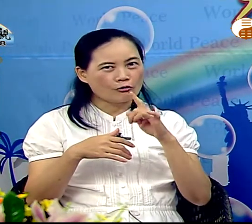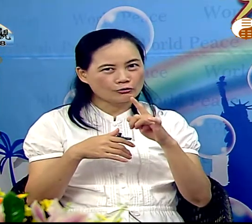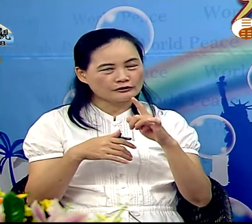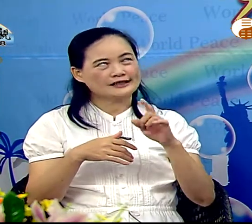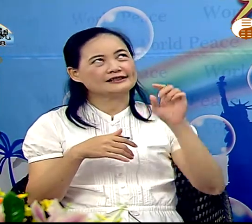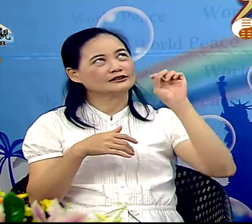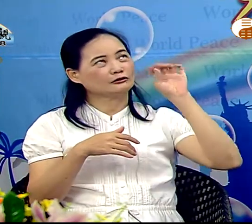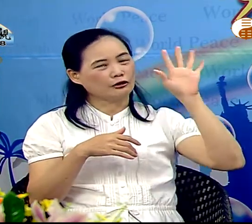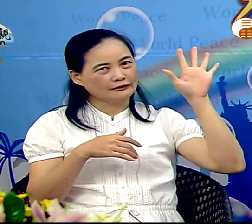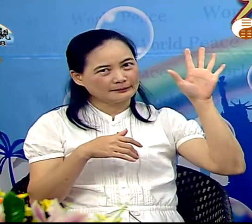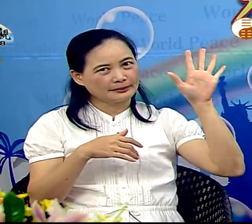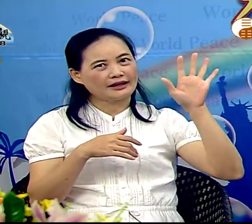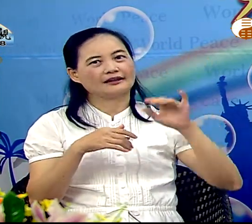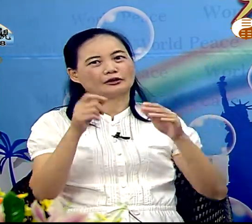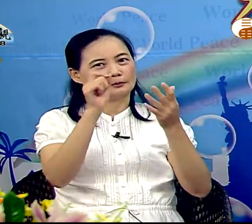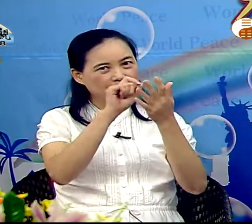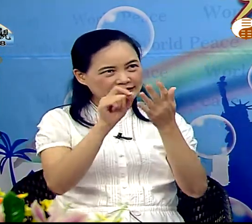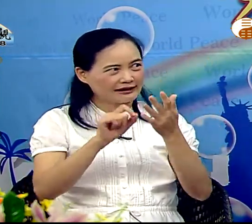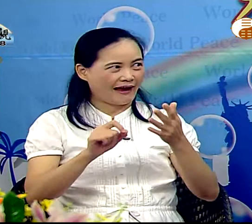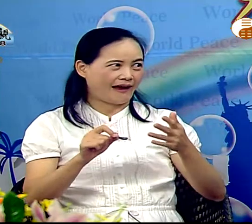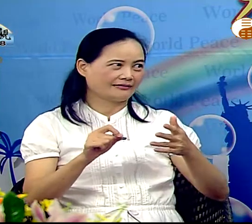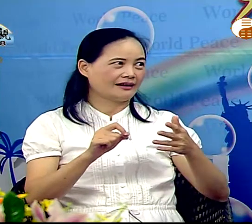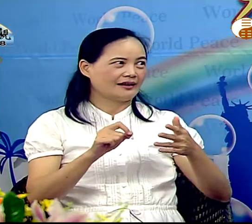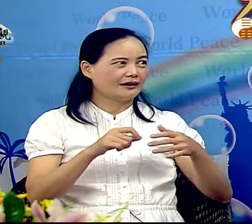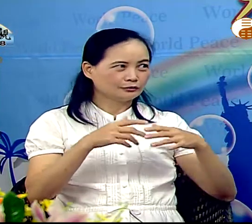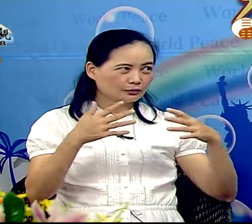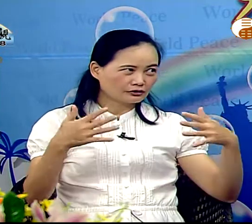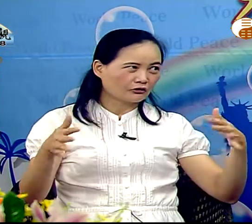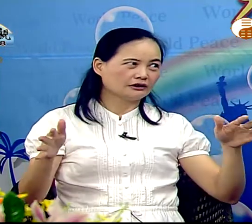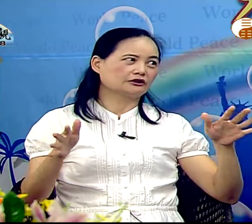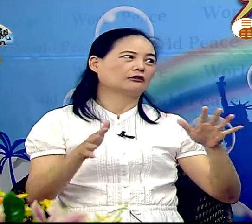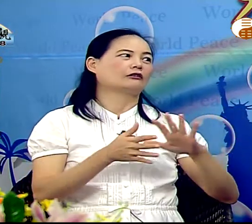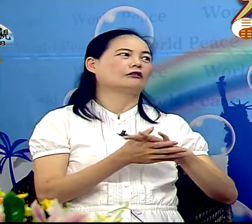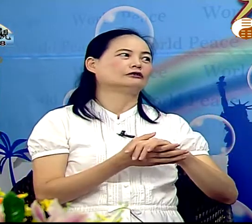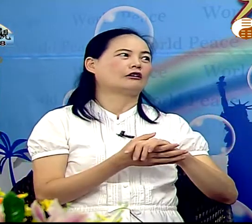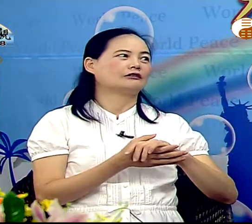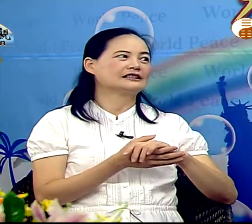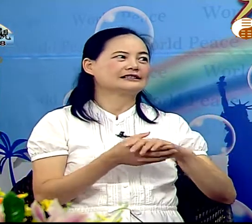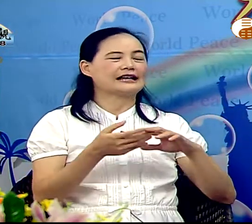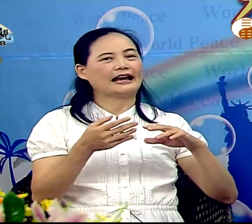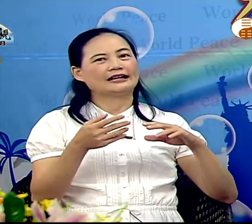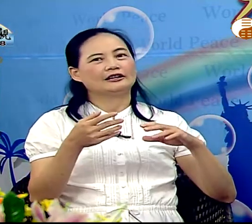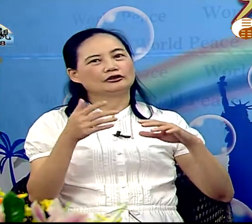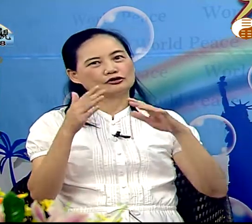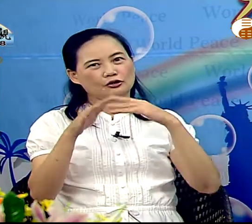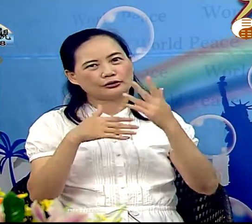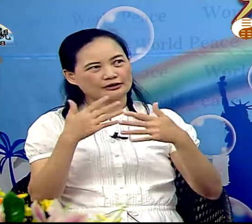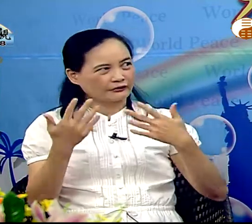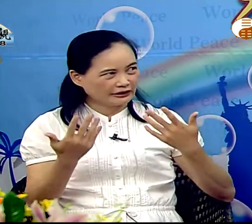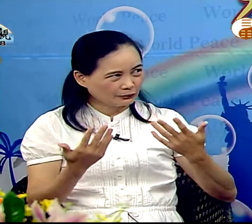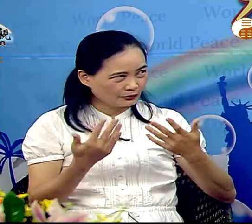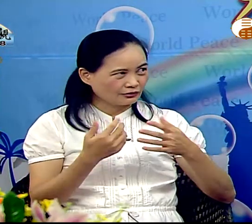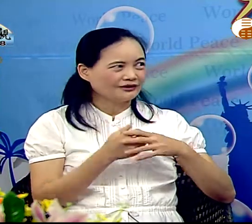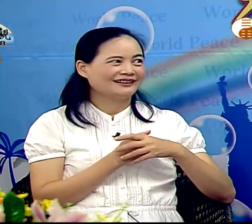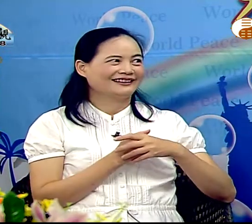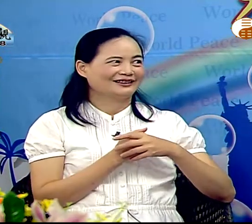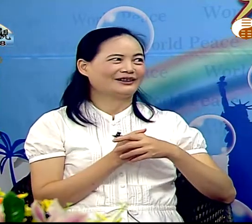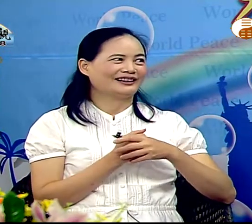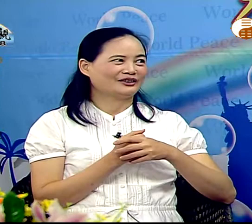语，甚至有投影片、有笔谈，很多综合的沟通，甚至还用手语教英语。 嗯哼， 对，所